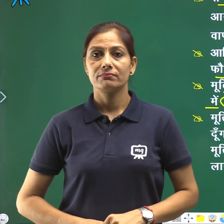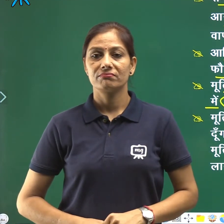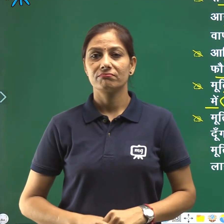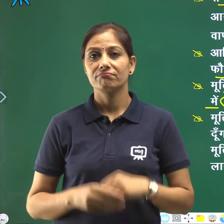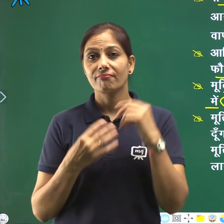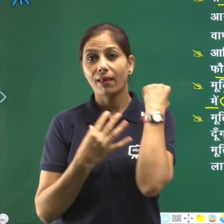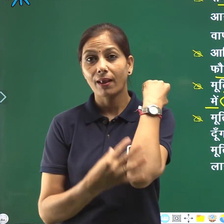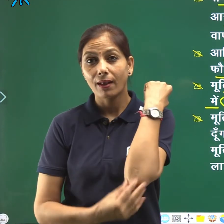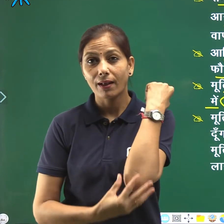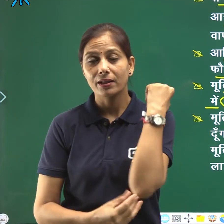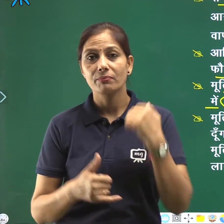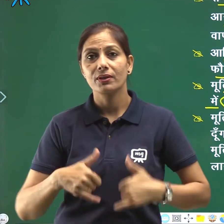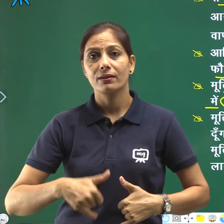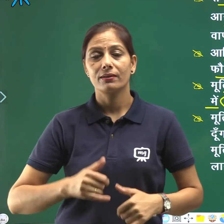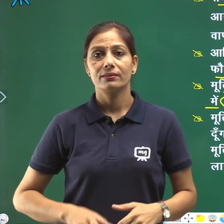लाचार था।